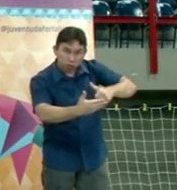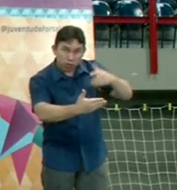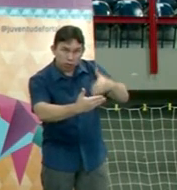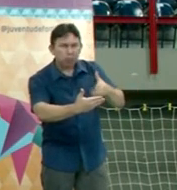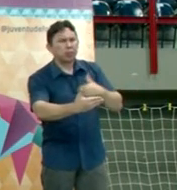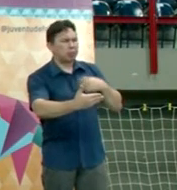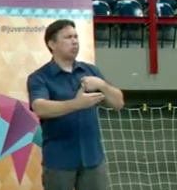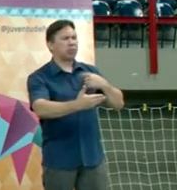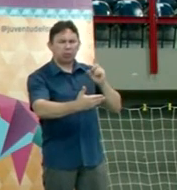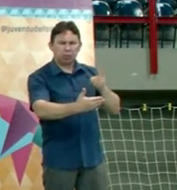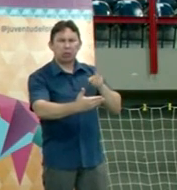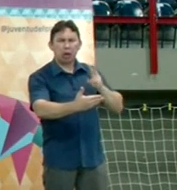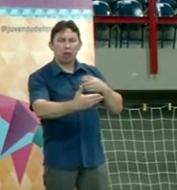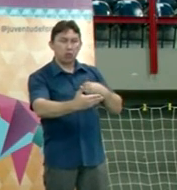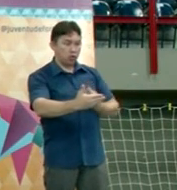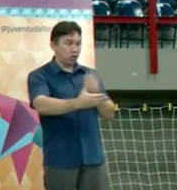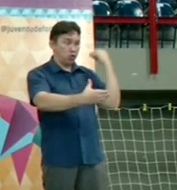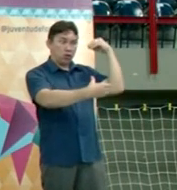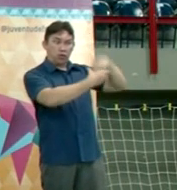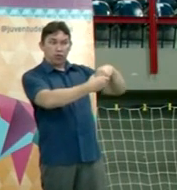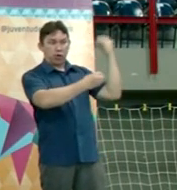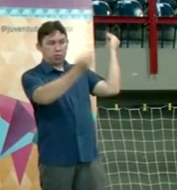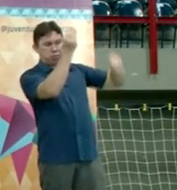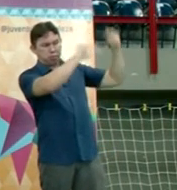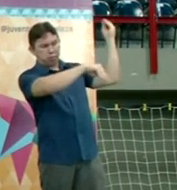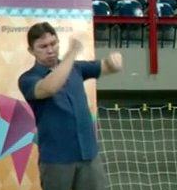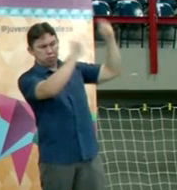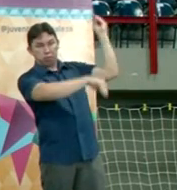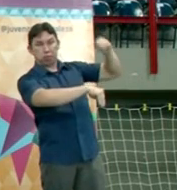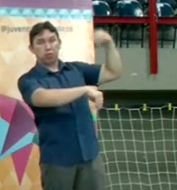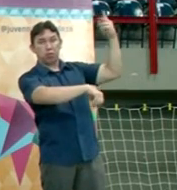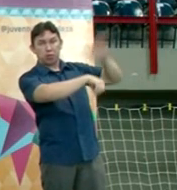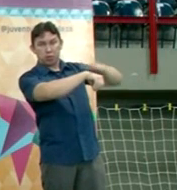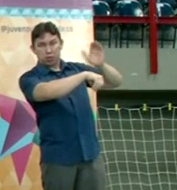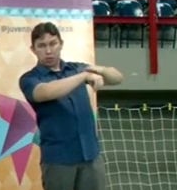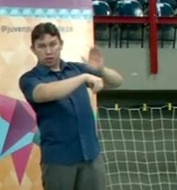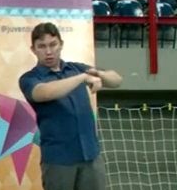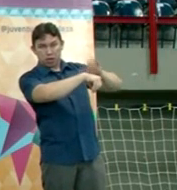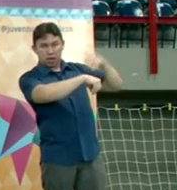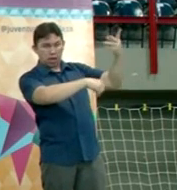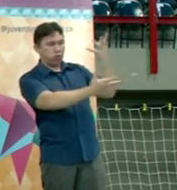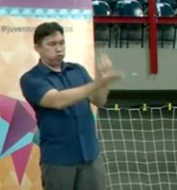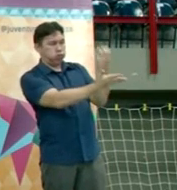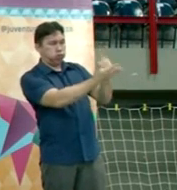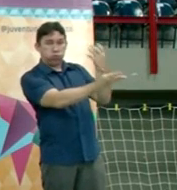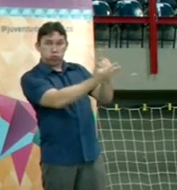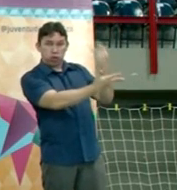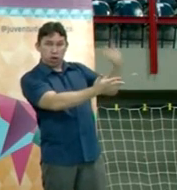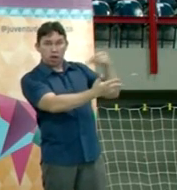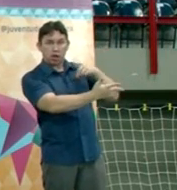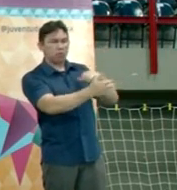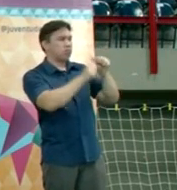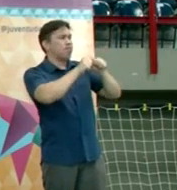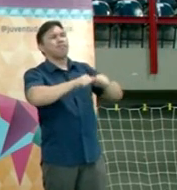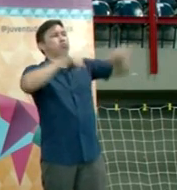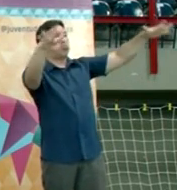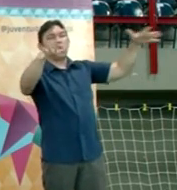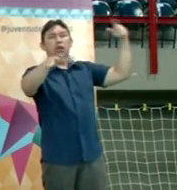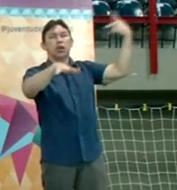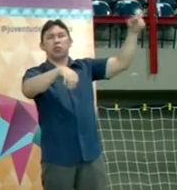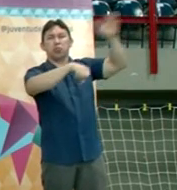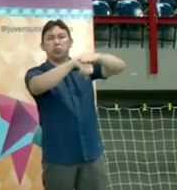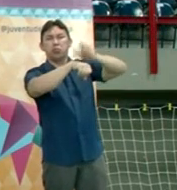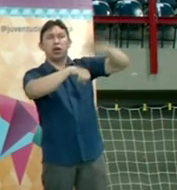elaboradas continuamente, vão para dentro de um banco de itens, né, o Banco Nacional de Itens, e elas são espalhadas pelo país em